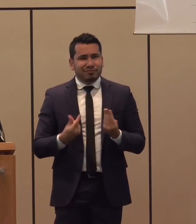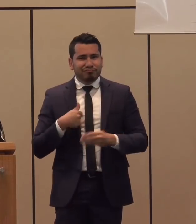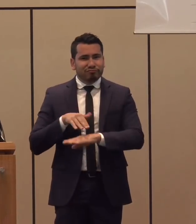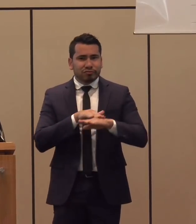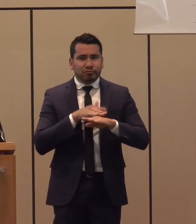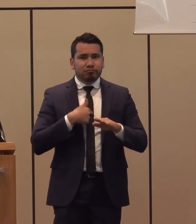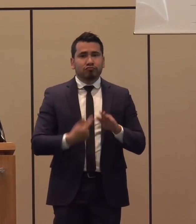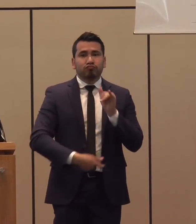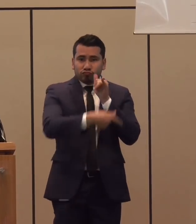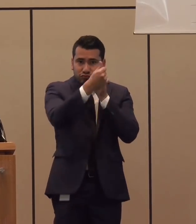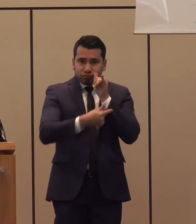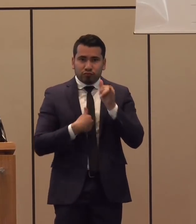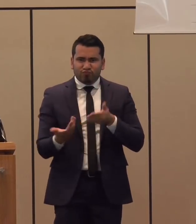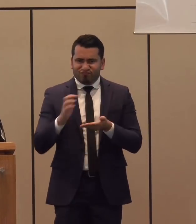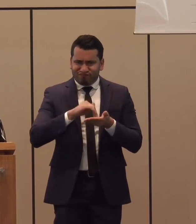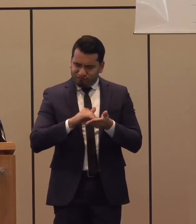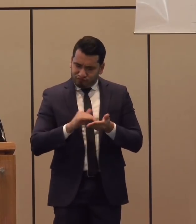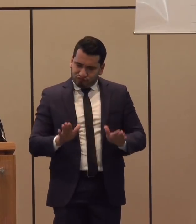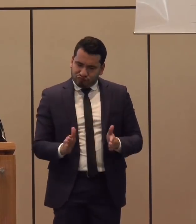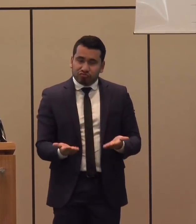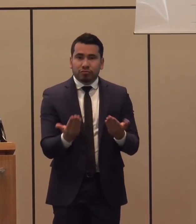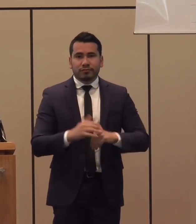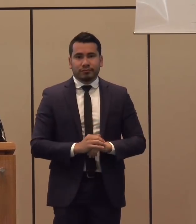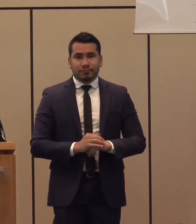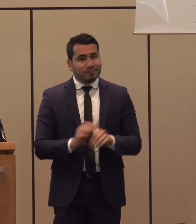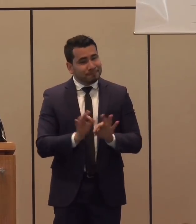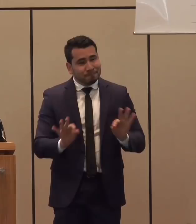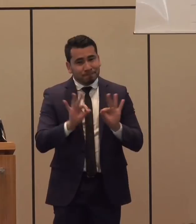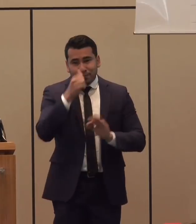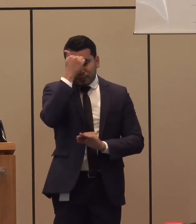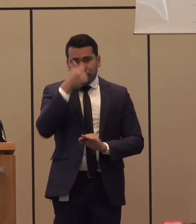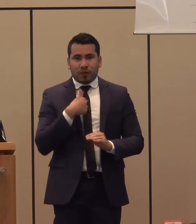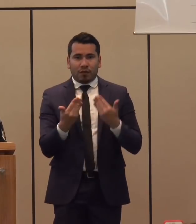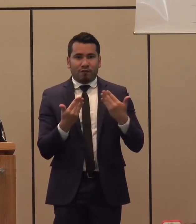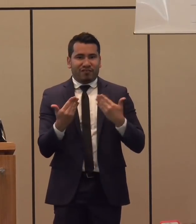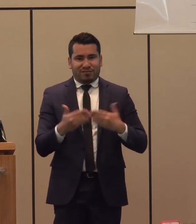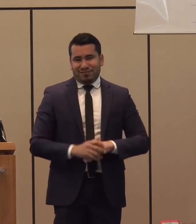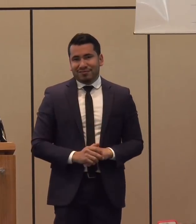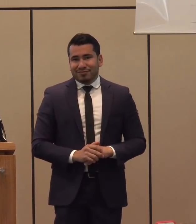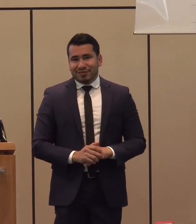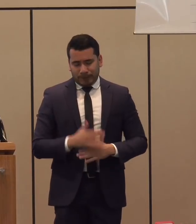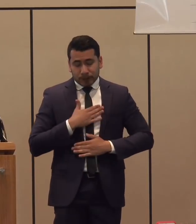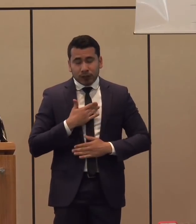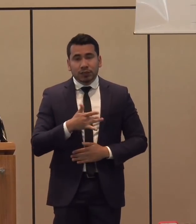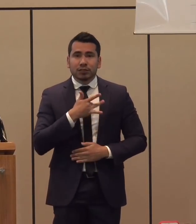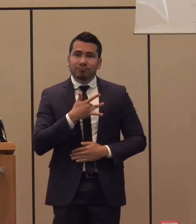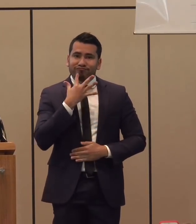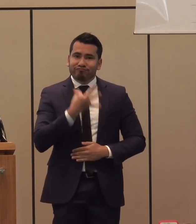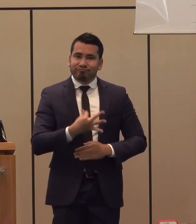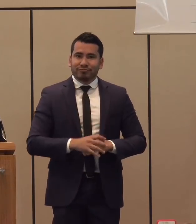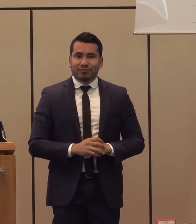economía pero lo más importante la confianza me parece que nosotros